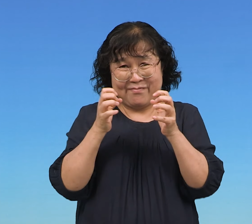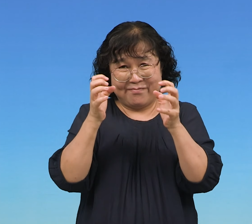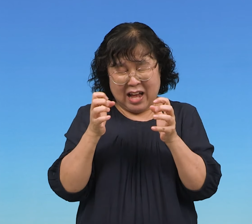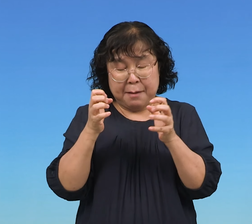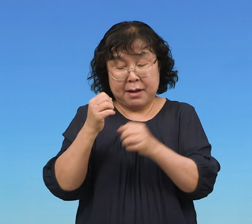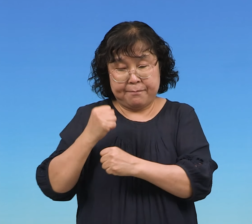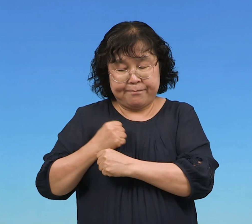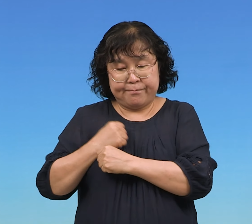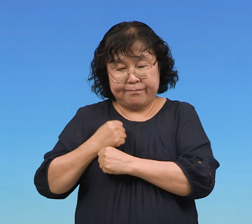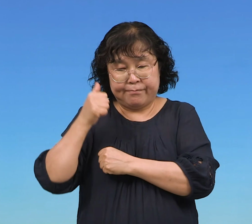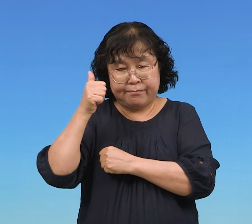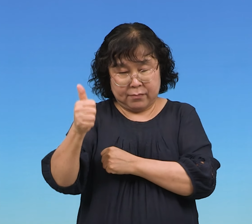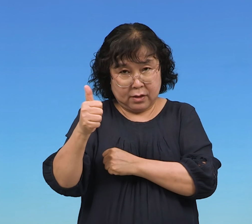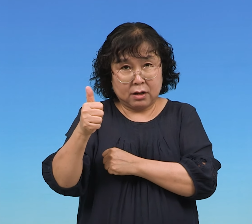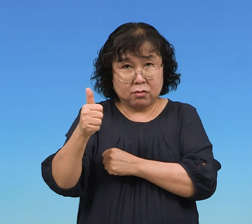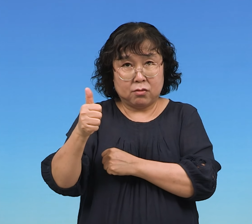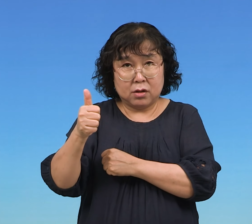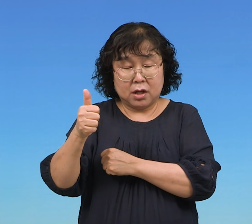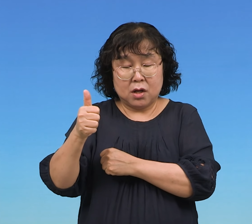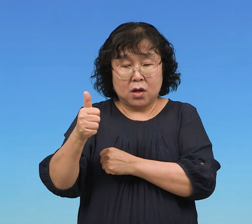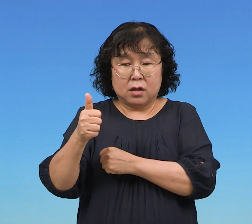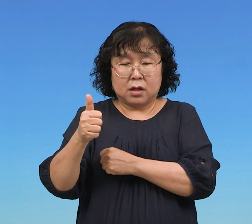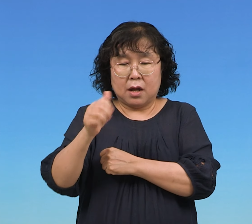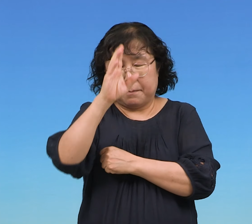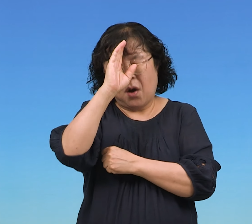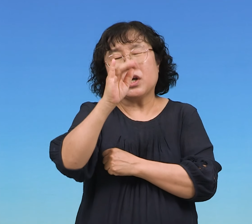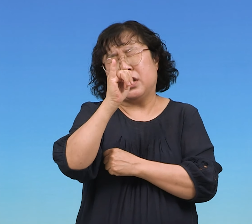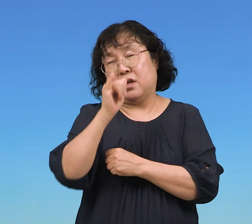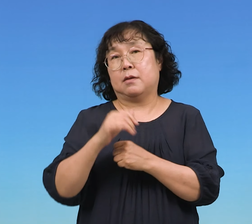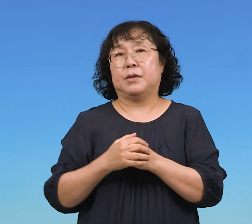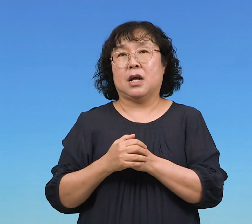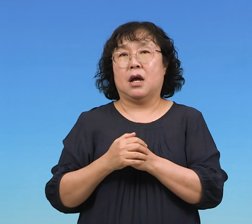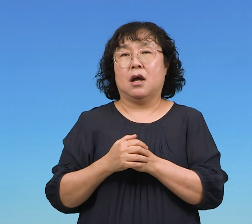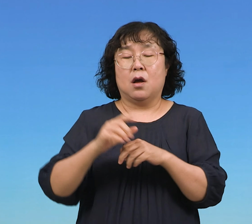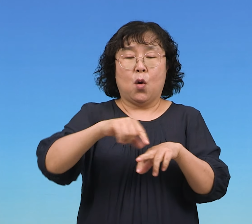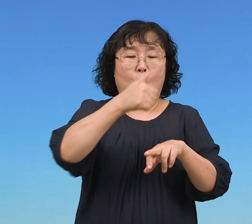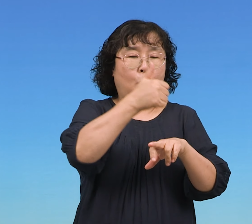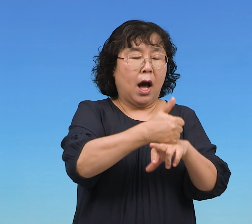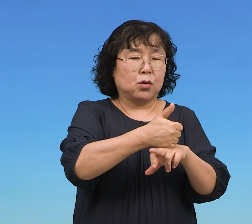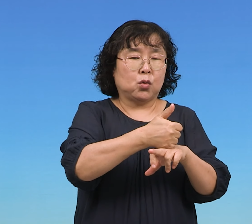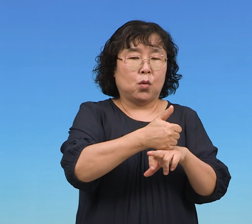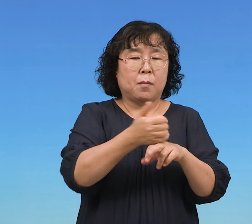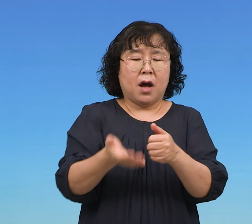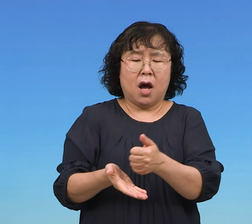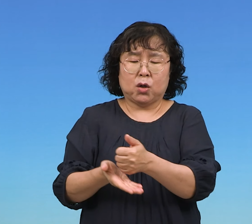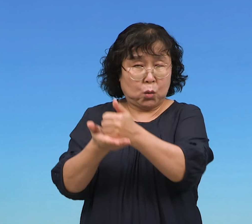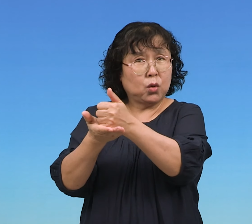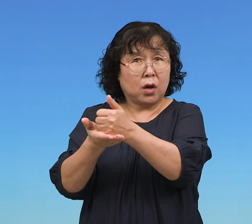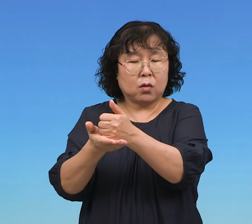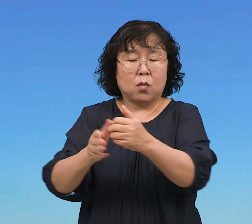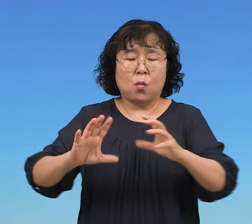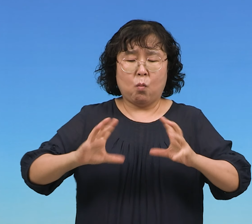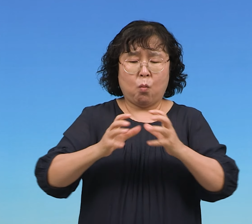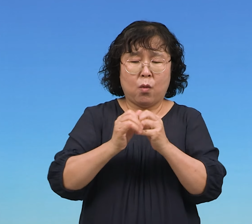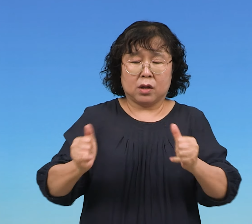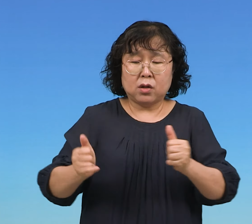대단한 사람 아닙니까? 왕이 그를 신임하는 군대 장관이었고요. 모든 백성들이 그를 존경하는